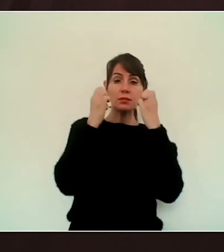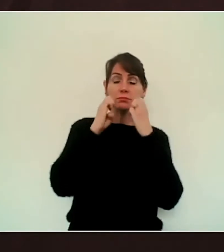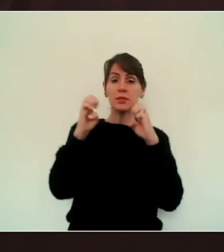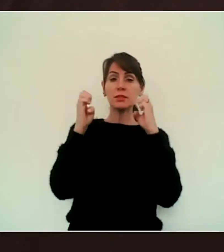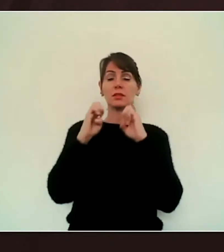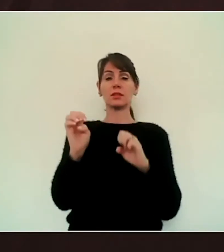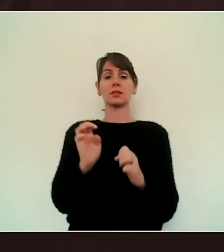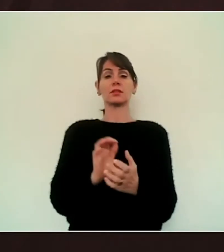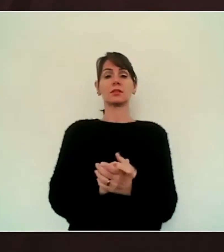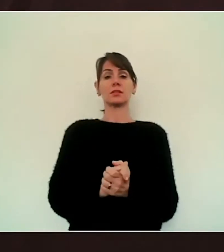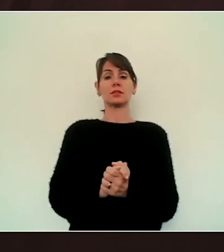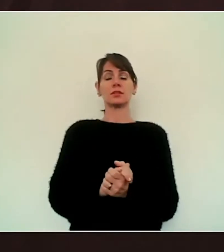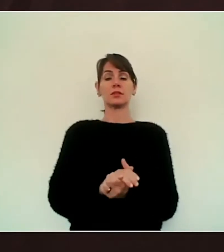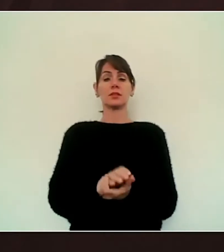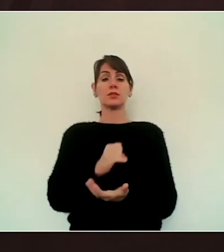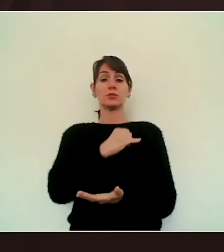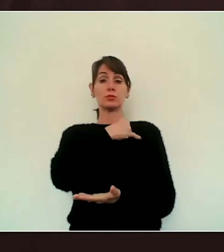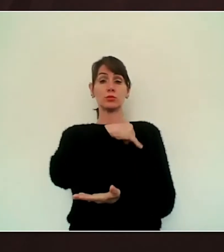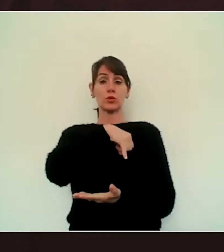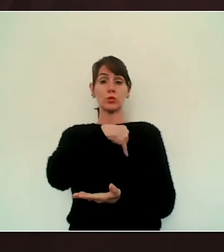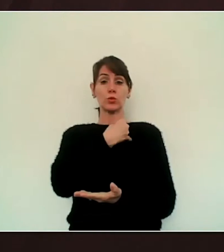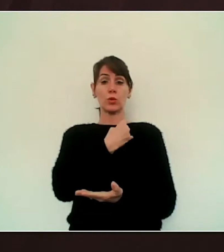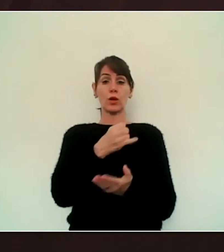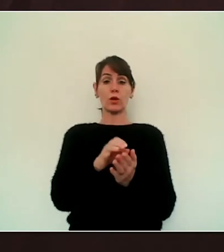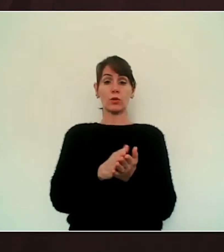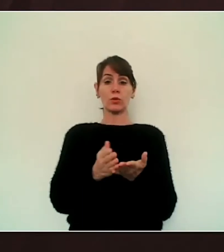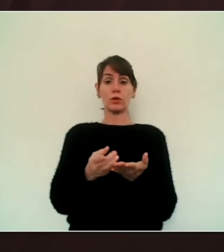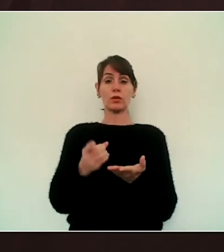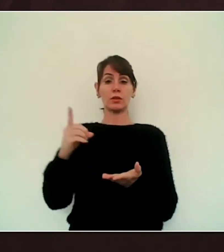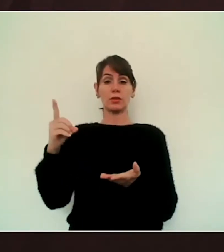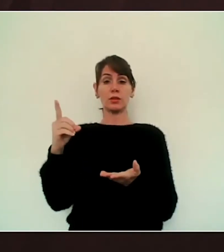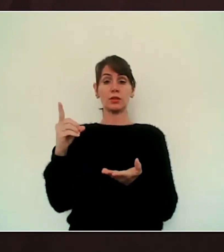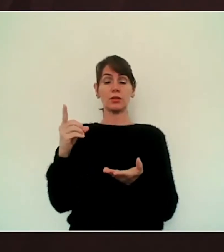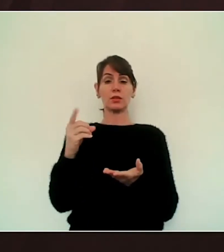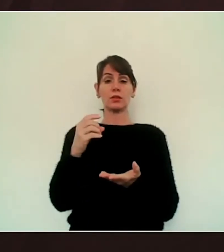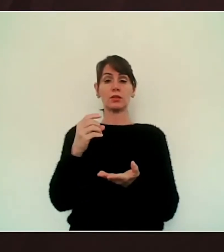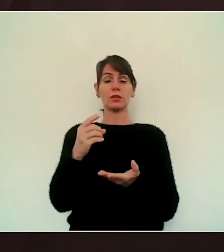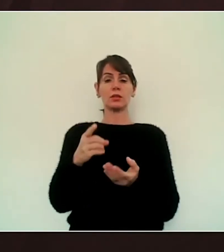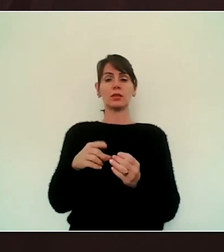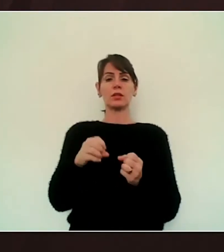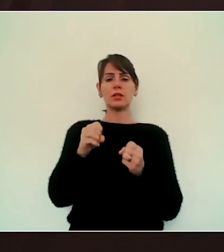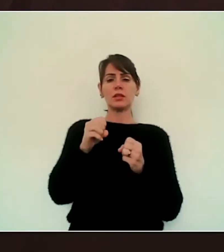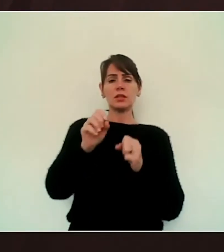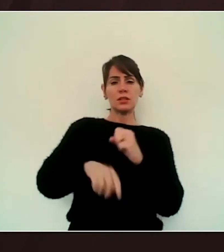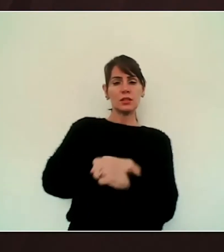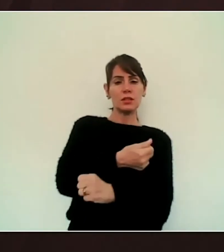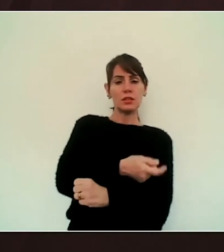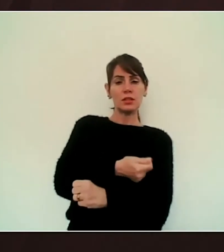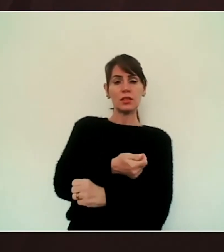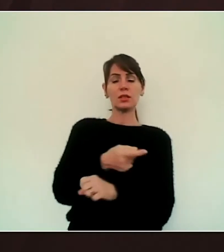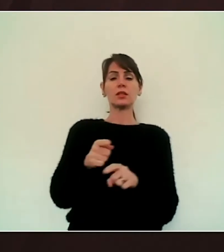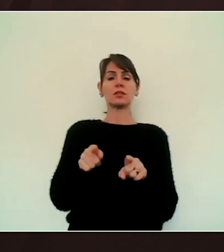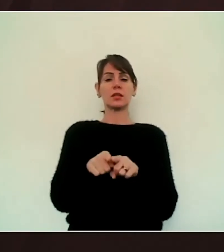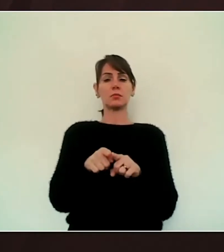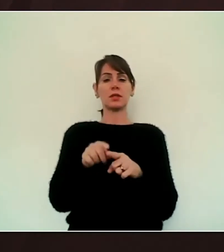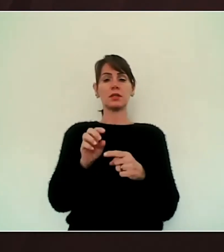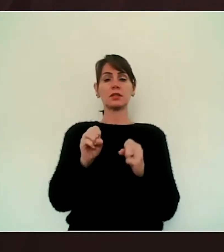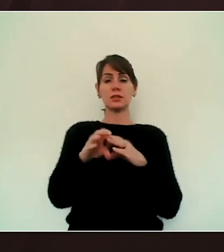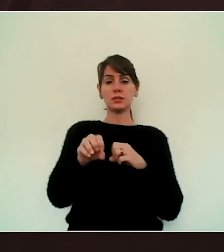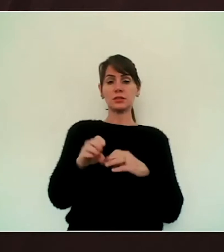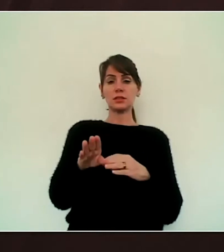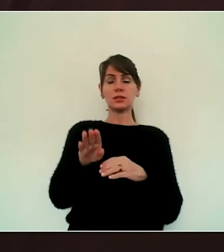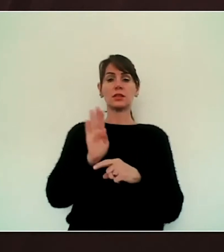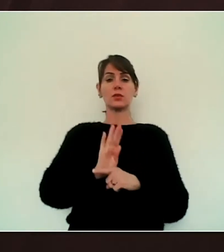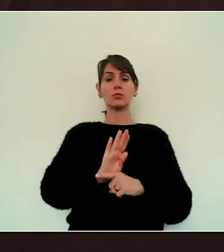no Evangelho de João, no final, não fala tanto em semear, já fala em cuidar. Não é? Tu